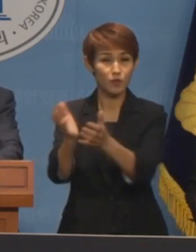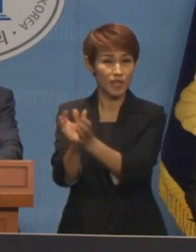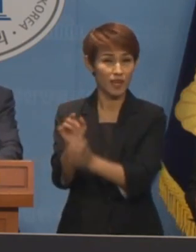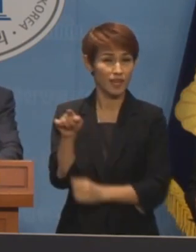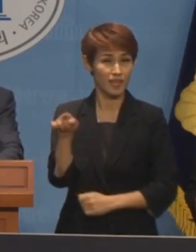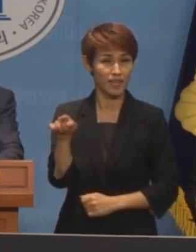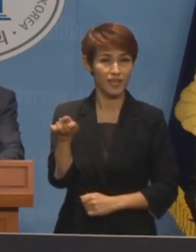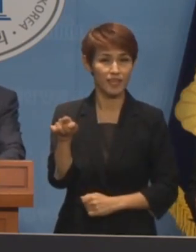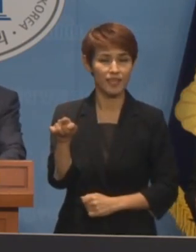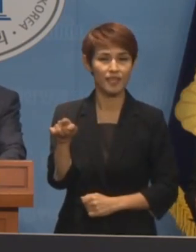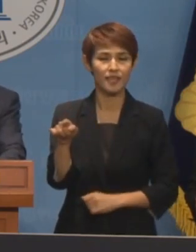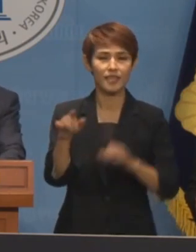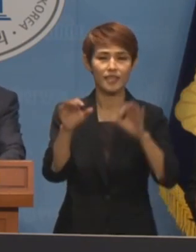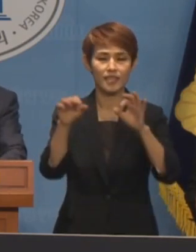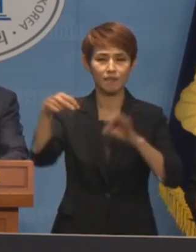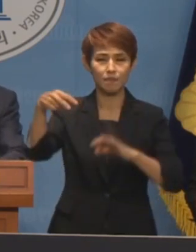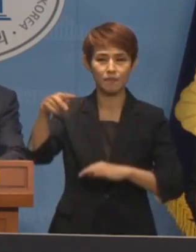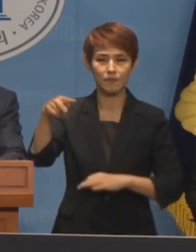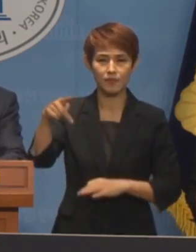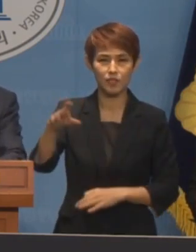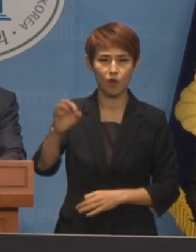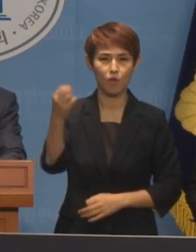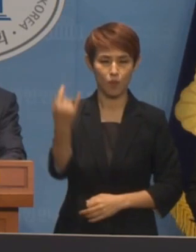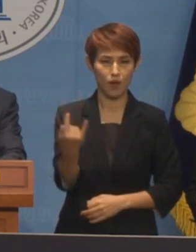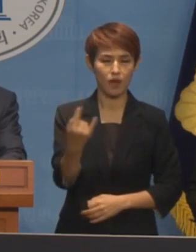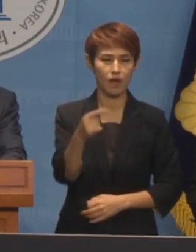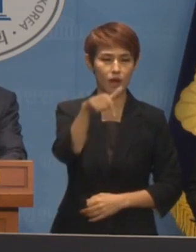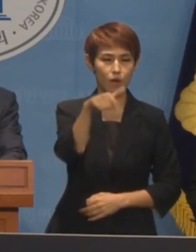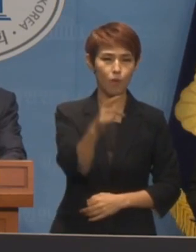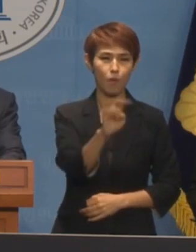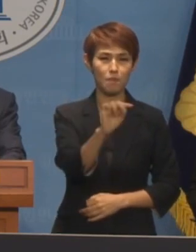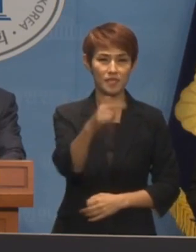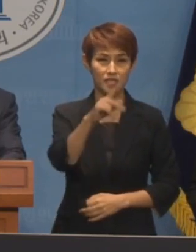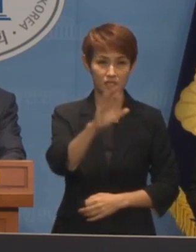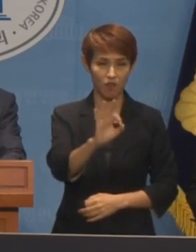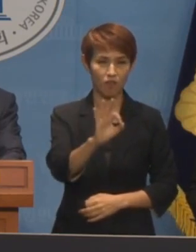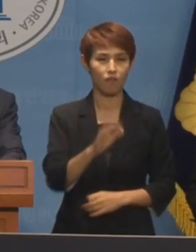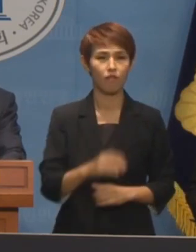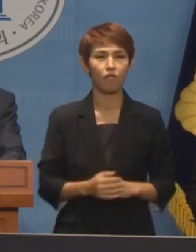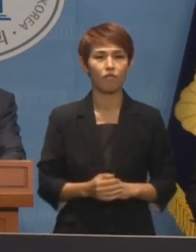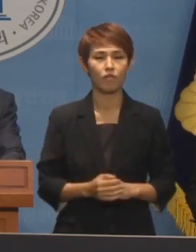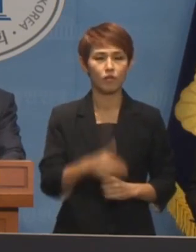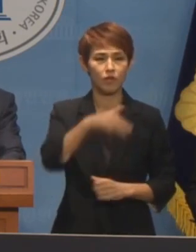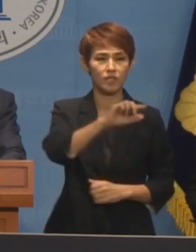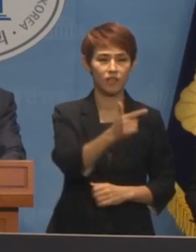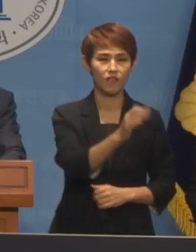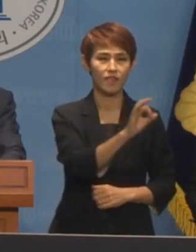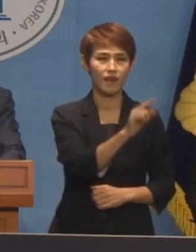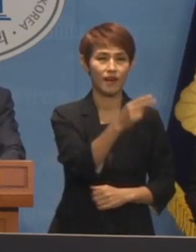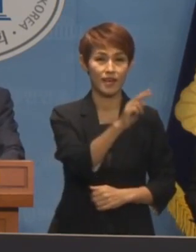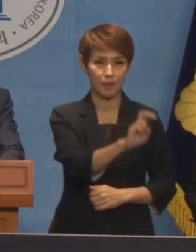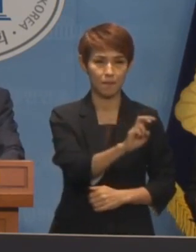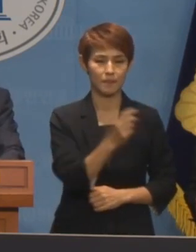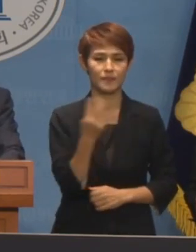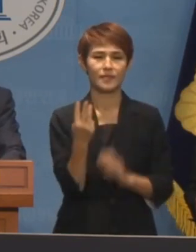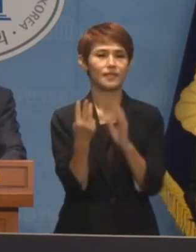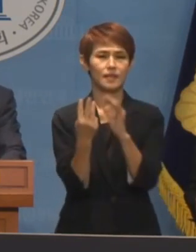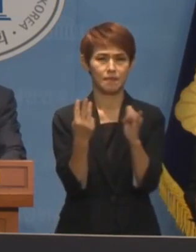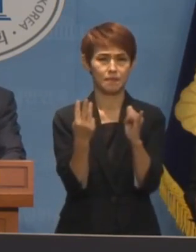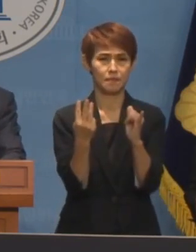더불어민주당 김성회, 고민정, 개혁신당 천하람의